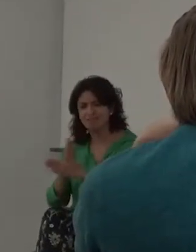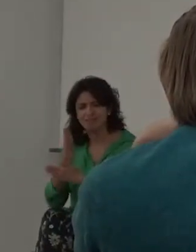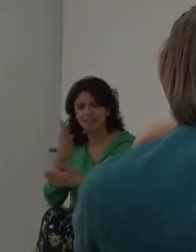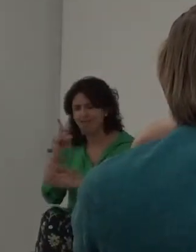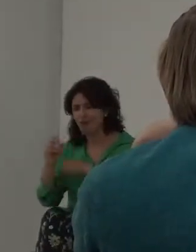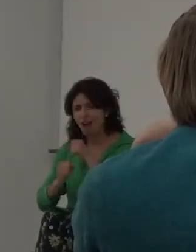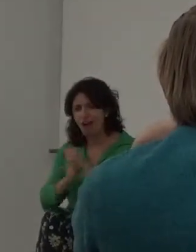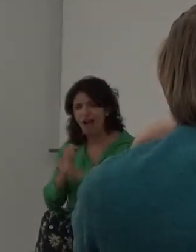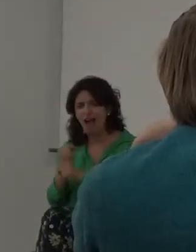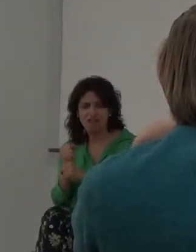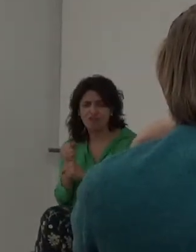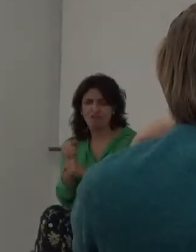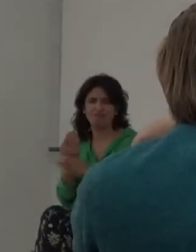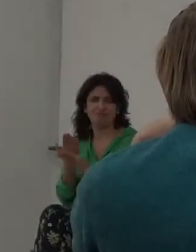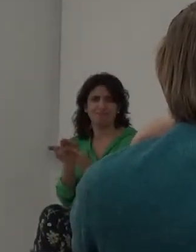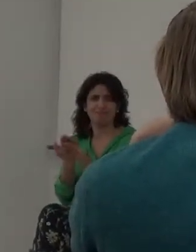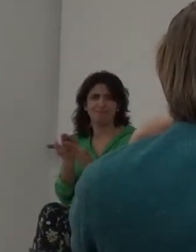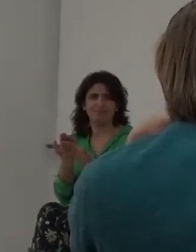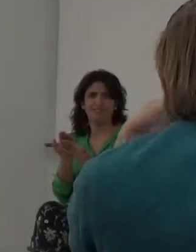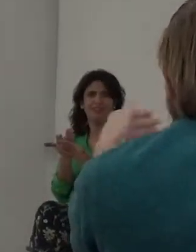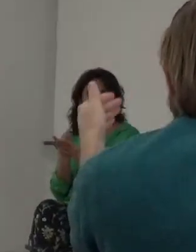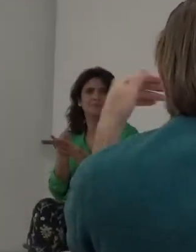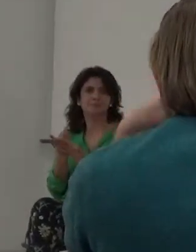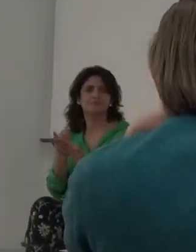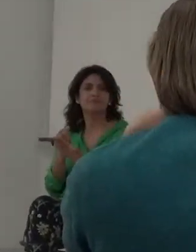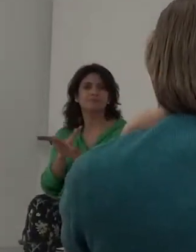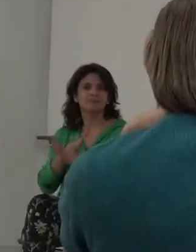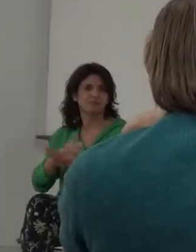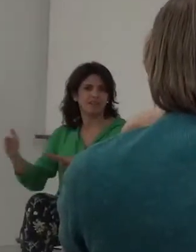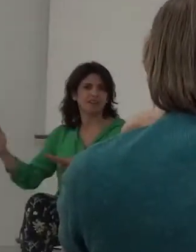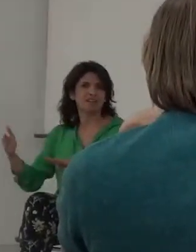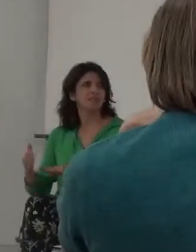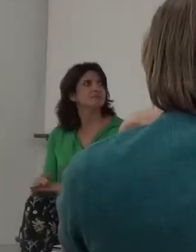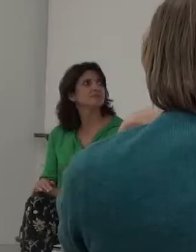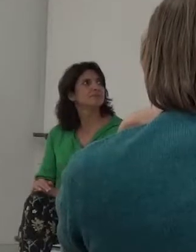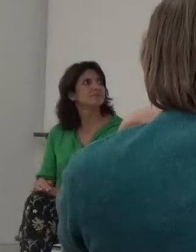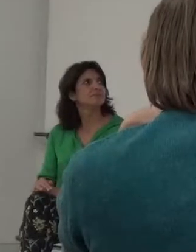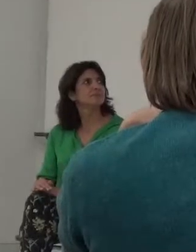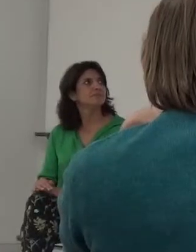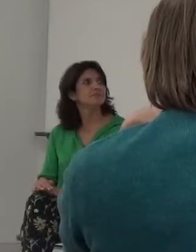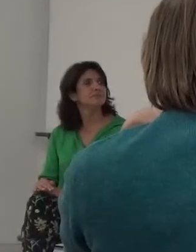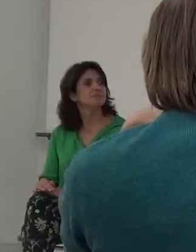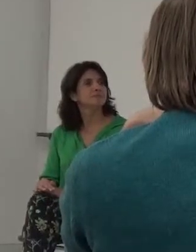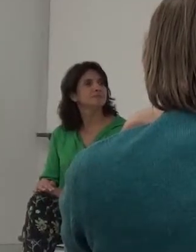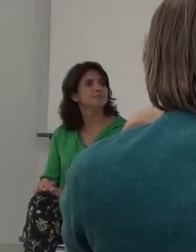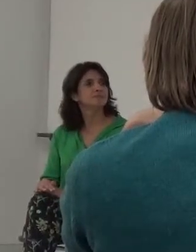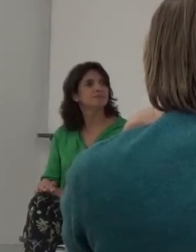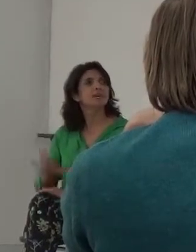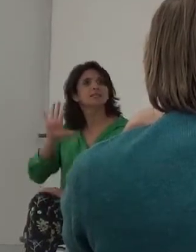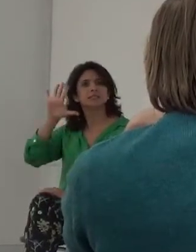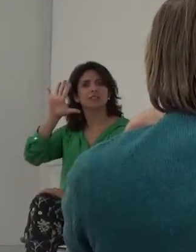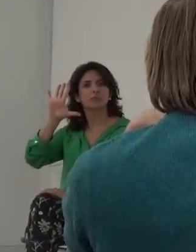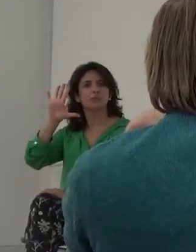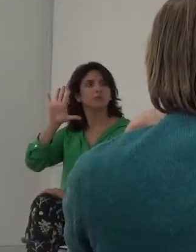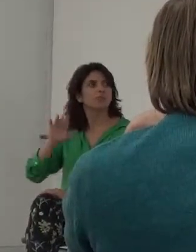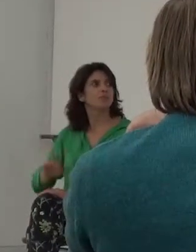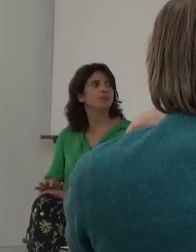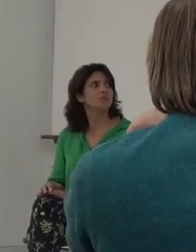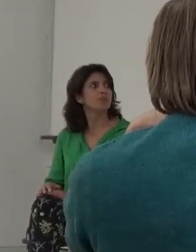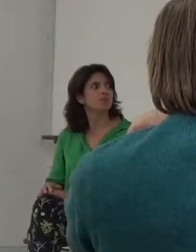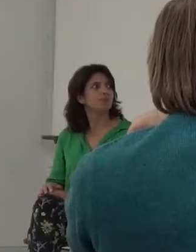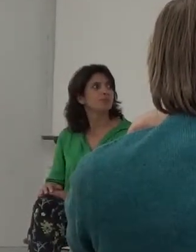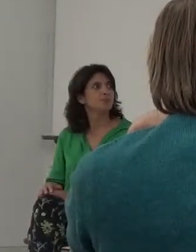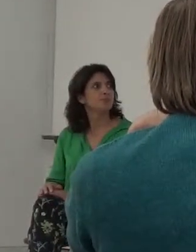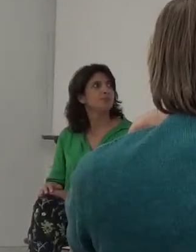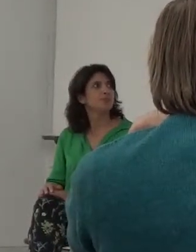sí, bastante adulta. A diferencia de los niños que... Exactamente, ella tiene 50, en ese minuto